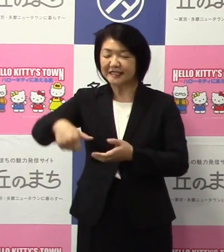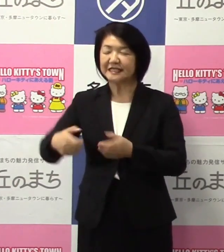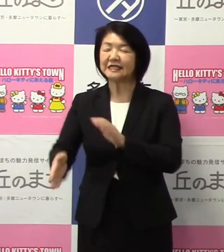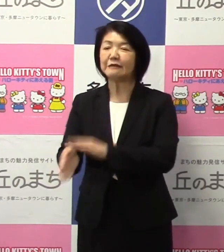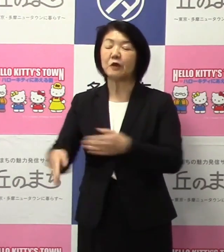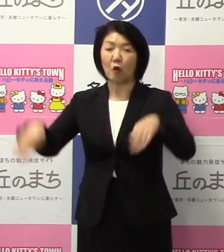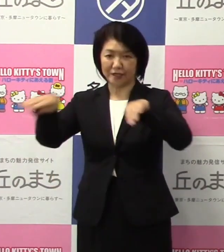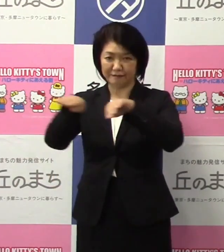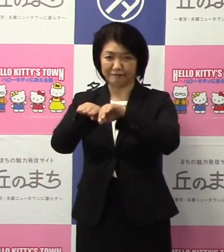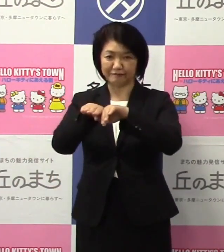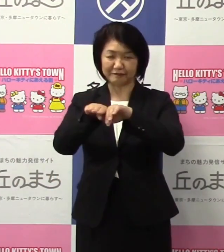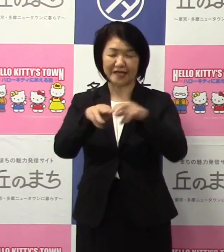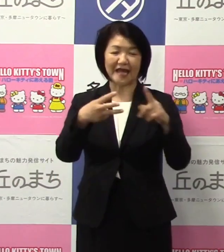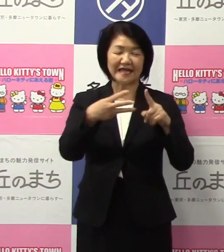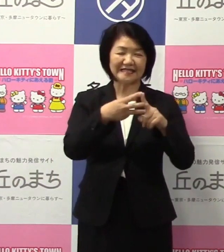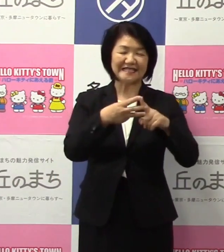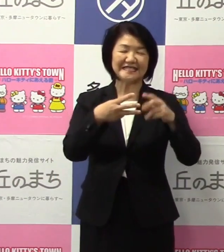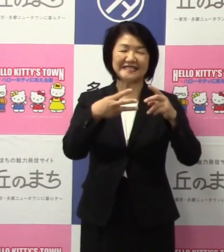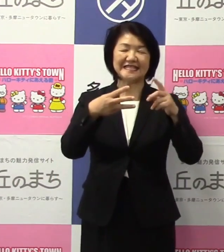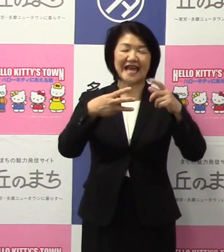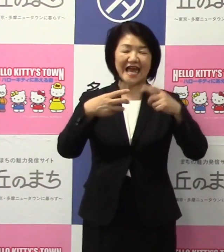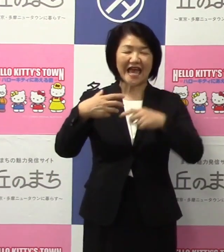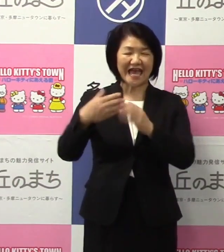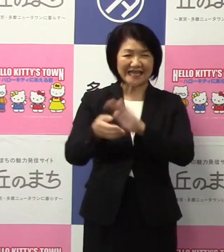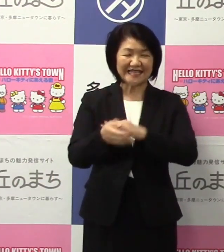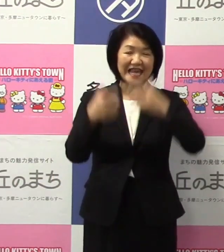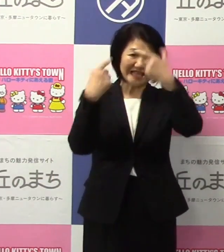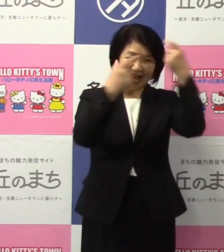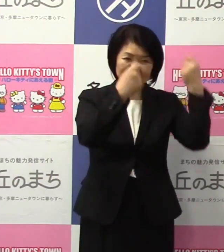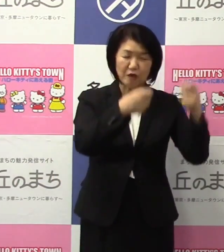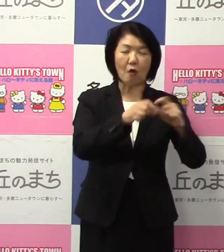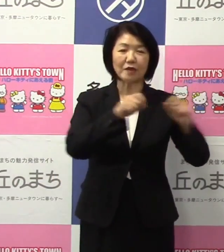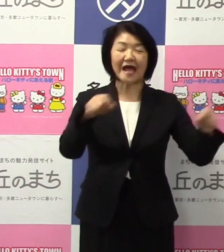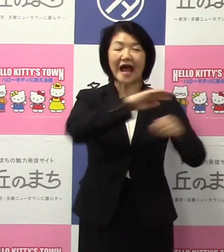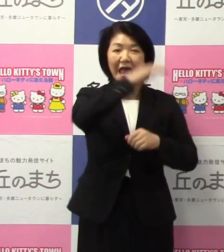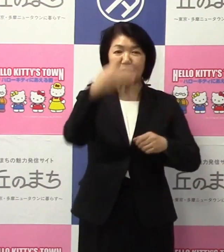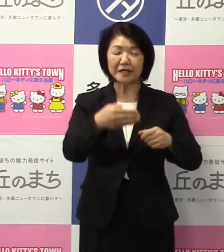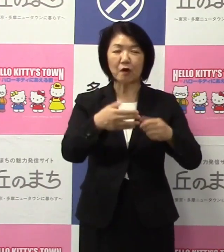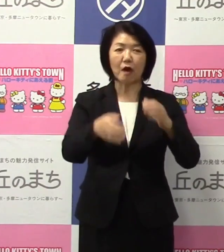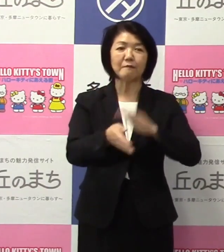大多摩長山病院の両院長もウェブ参加。